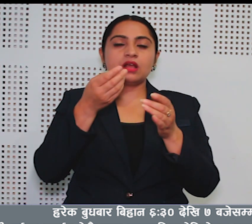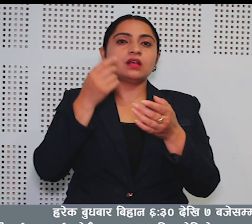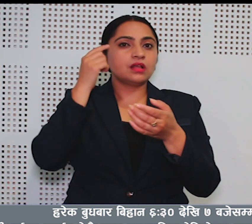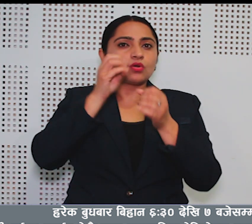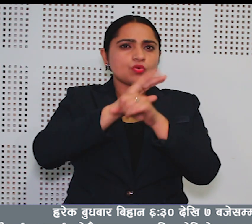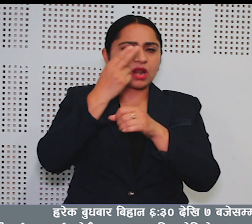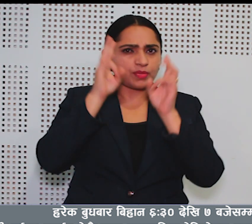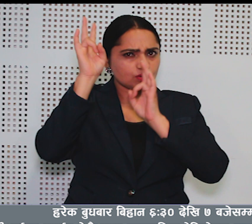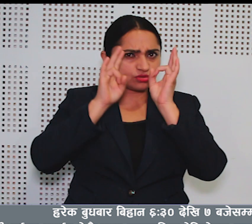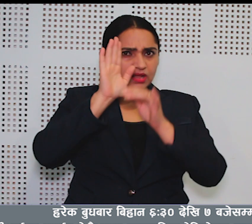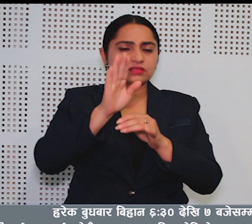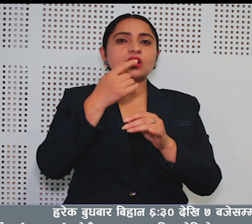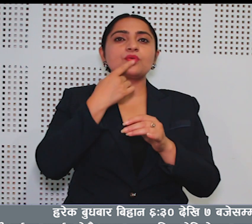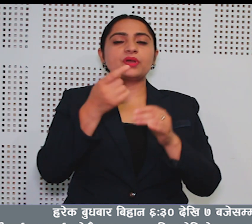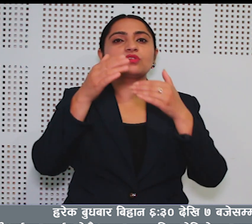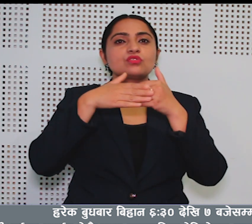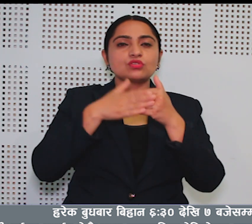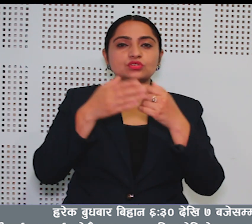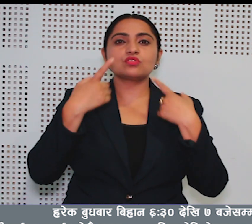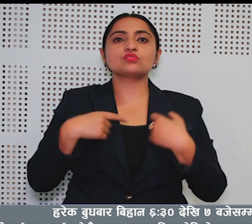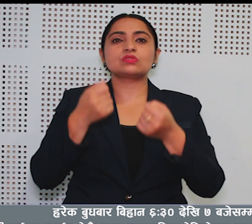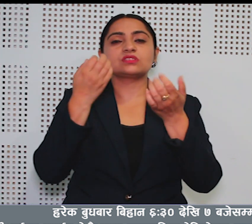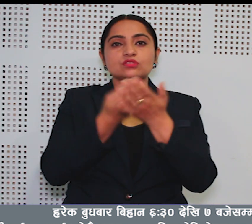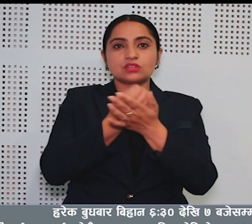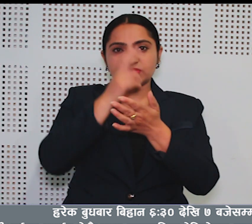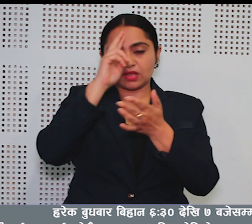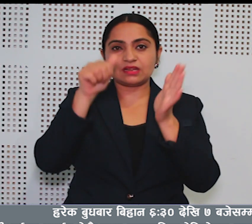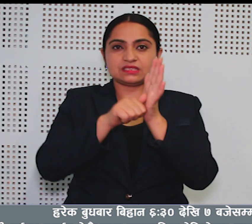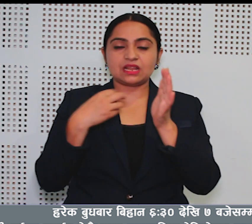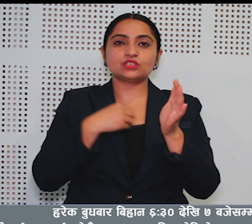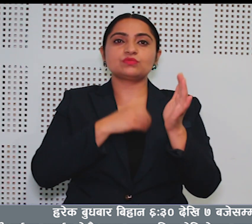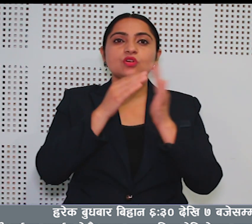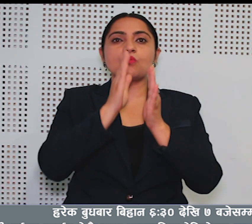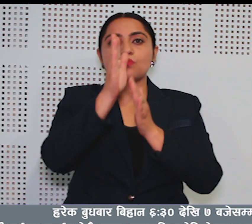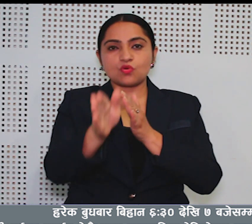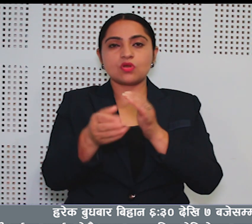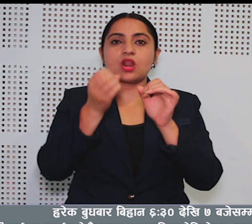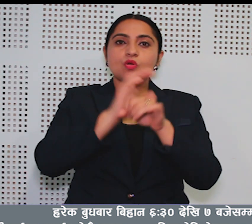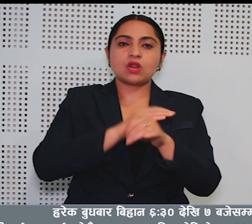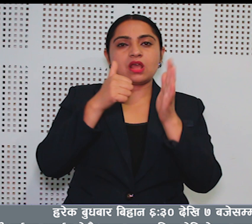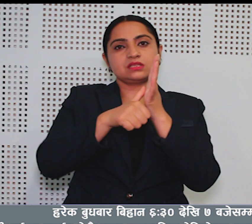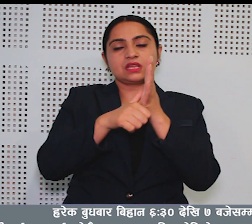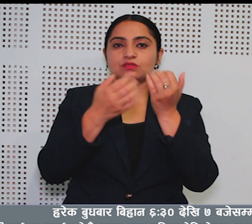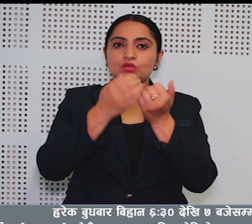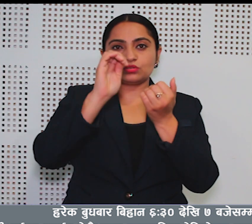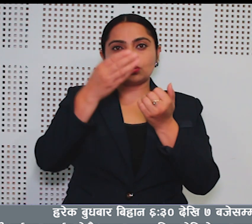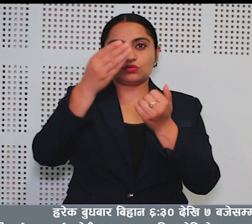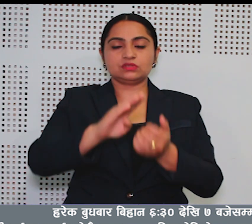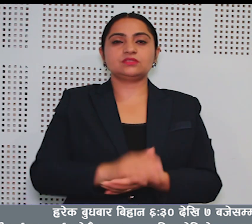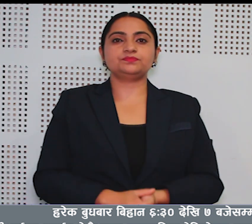आशंका लागेको छ भने नजिकैको स्वास्थ्य संस्था वा जिल्ला अस्पतालमा गएर कोरोनाको परीक्षण गराउन सक्नुहुनेछ।